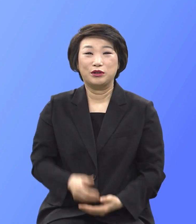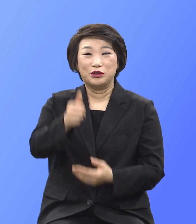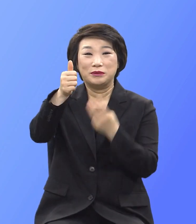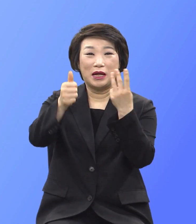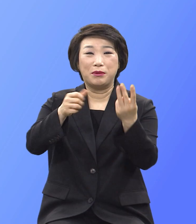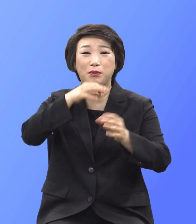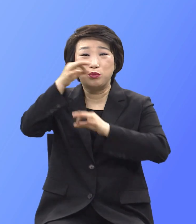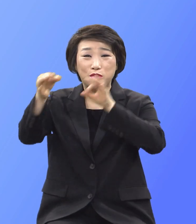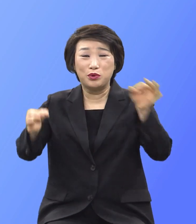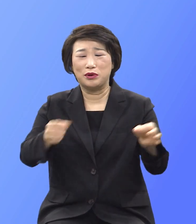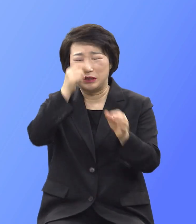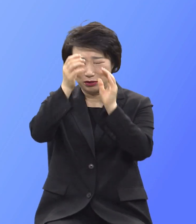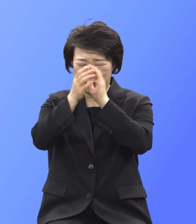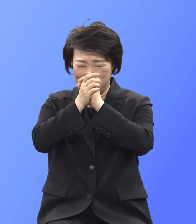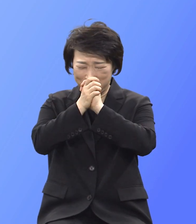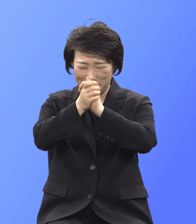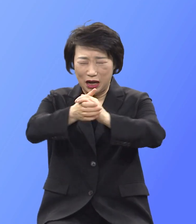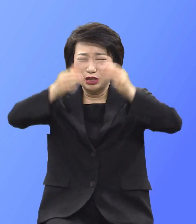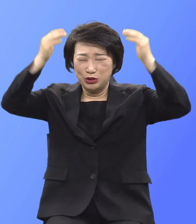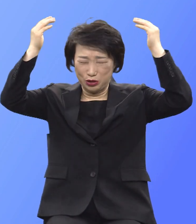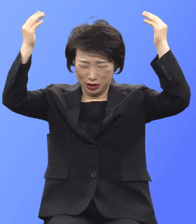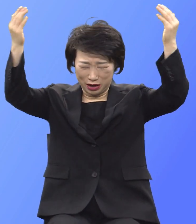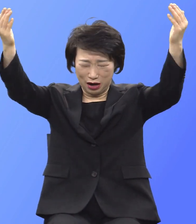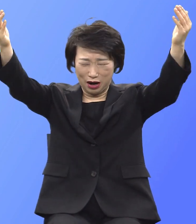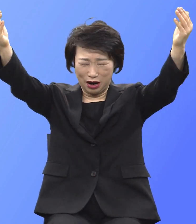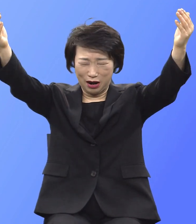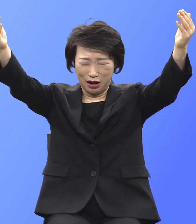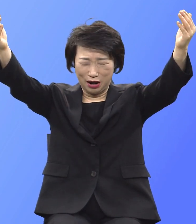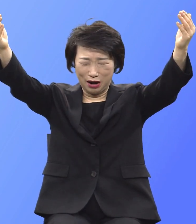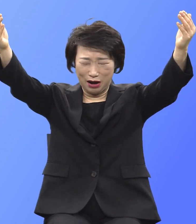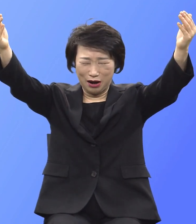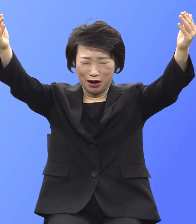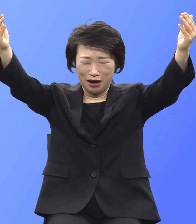주여 삼창하고 기도하겠습니다. 주여,